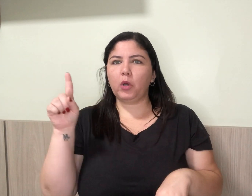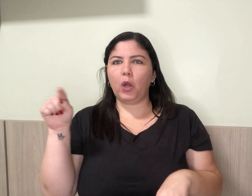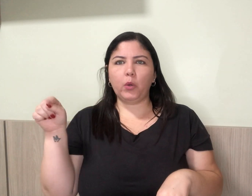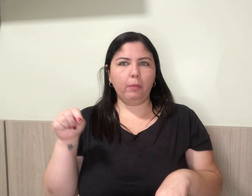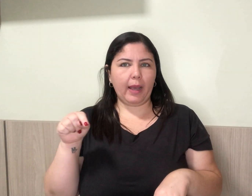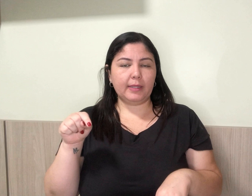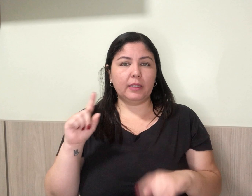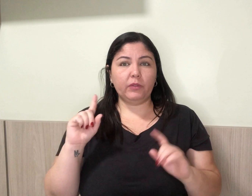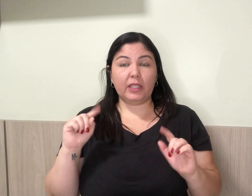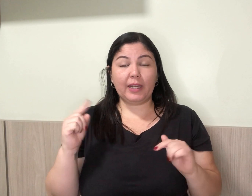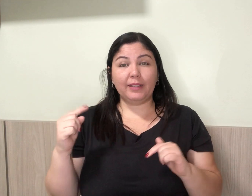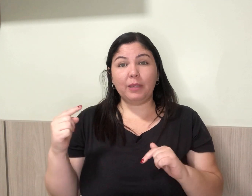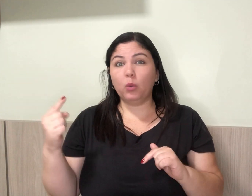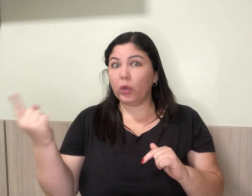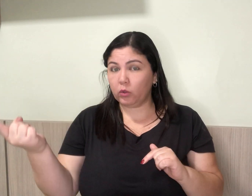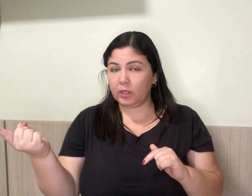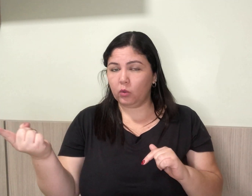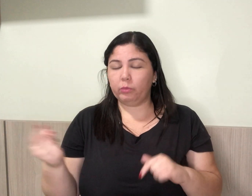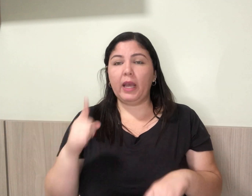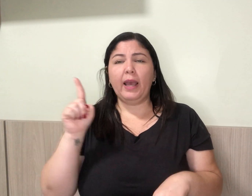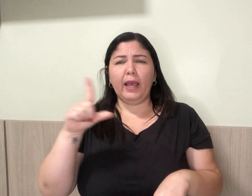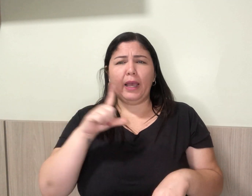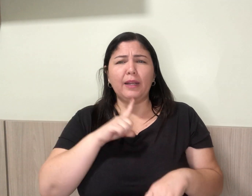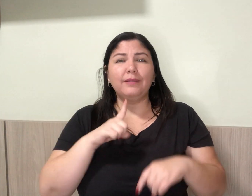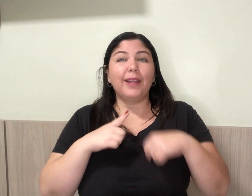coloco mais, significa que ela tem muito ciúme. Ela tem